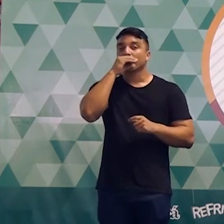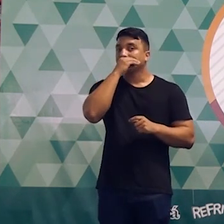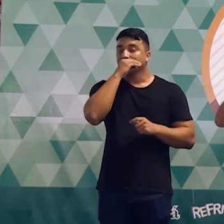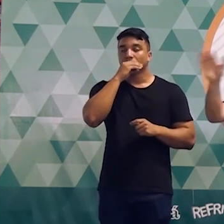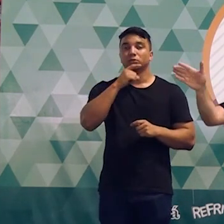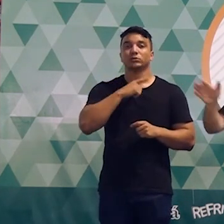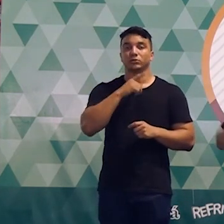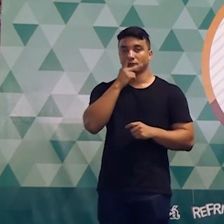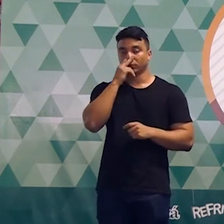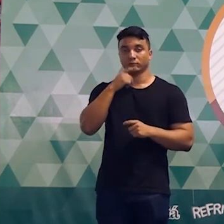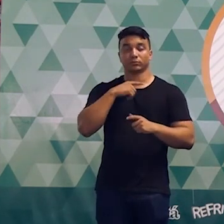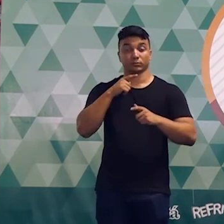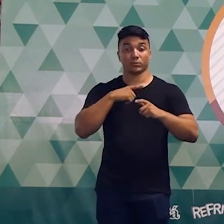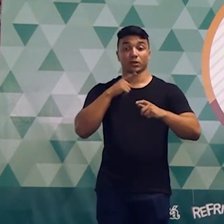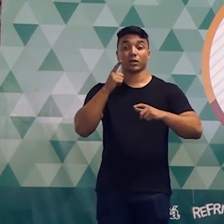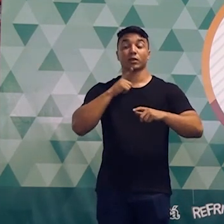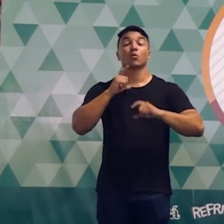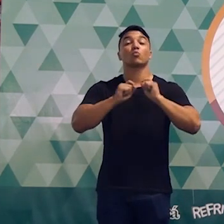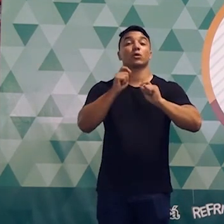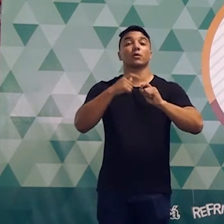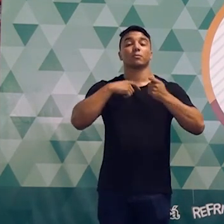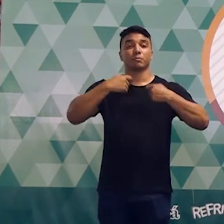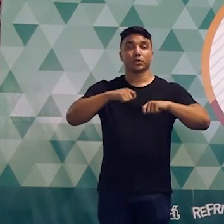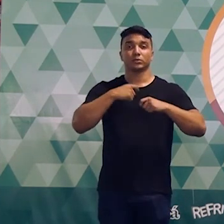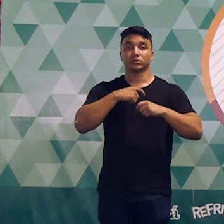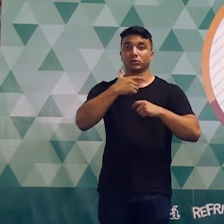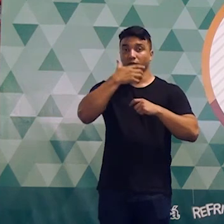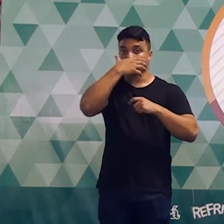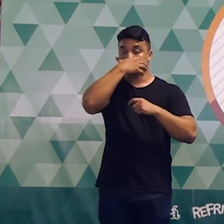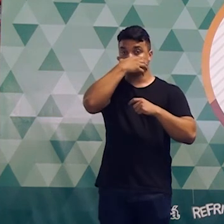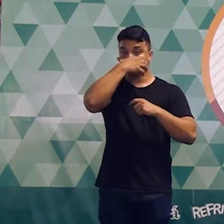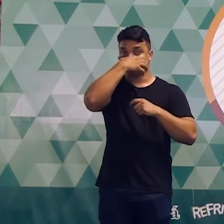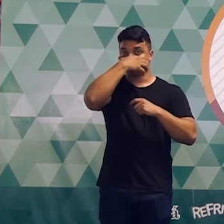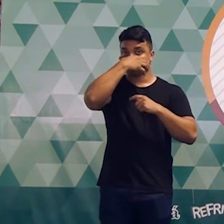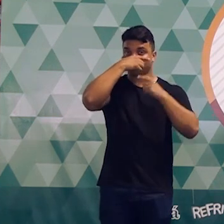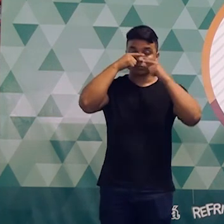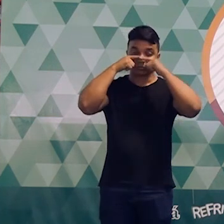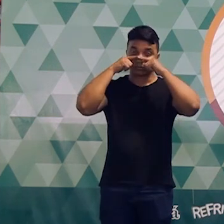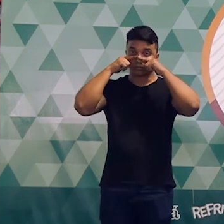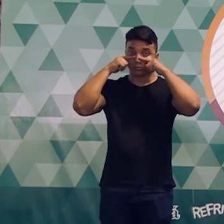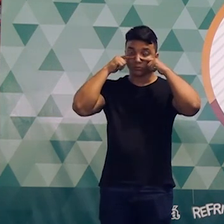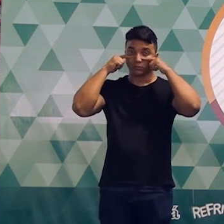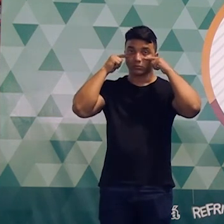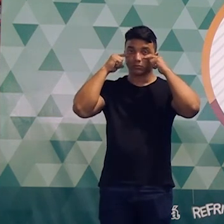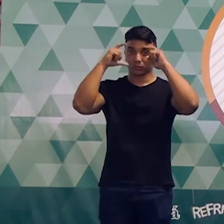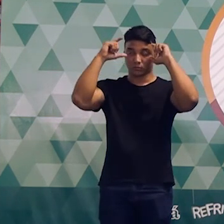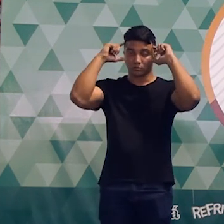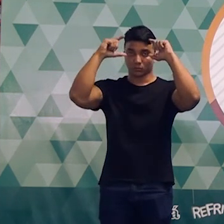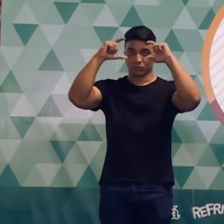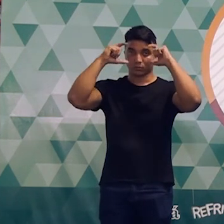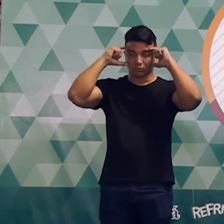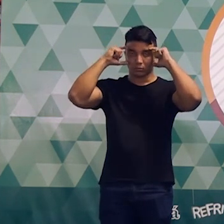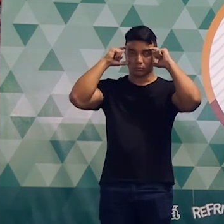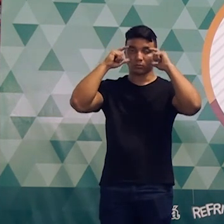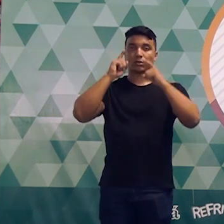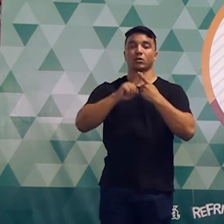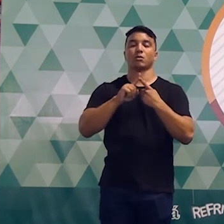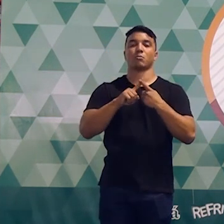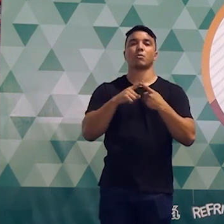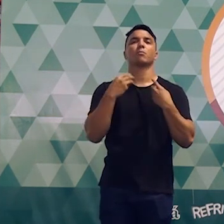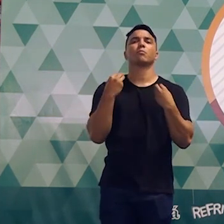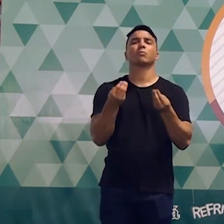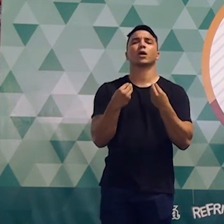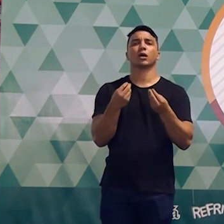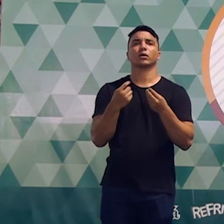conseguir fazer você ficar nessa temperatura, ele tem que ser fechado até a altura dos olhos, onde você bota um óculos também para se proteger. Por